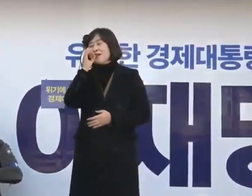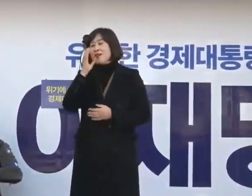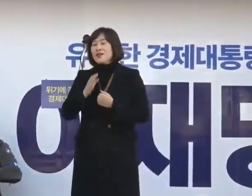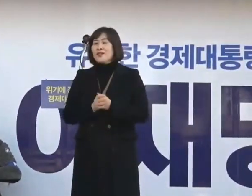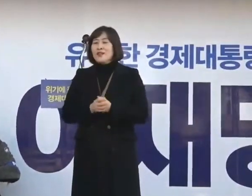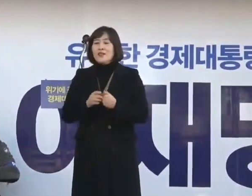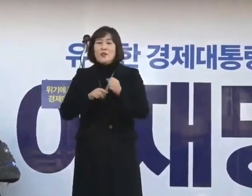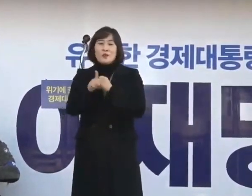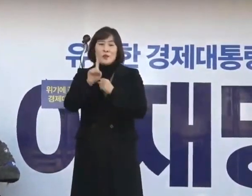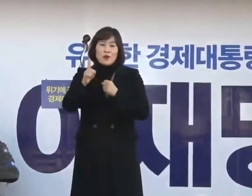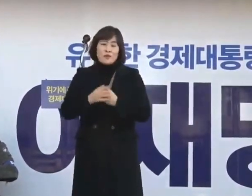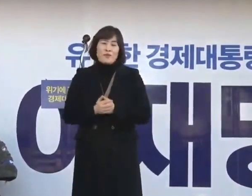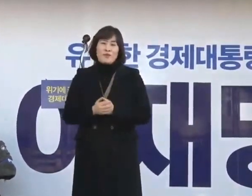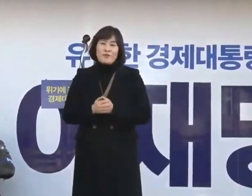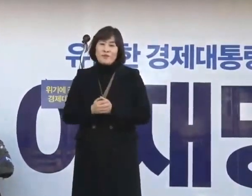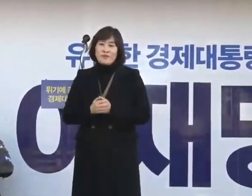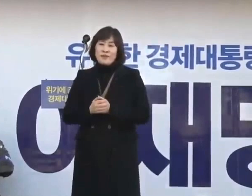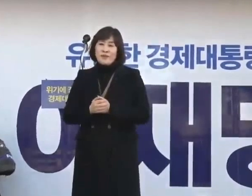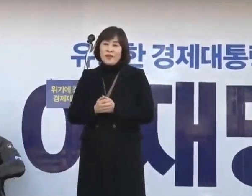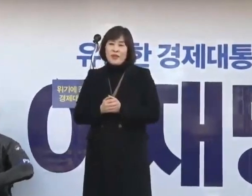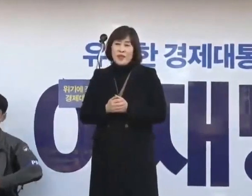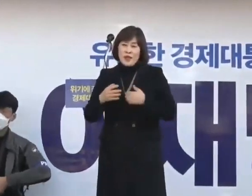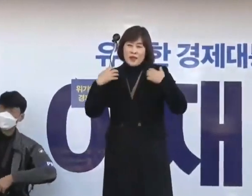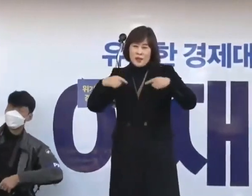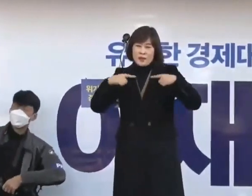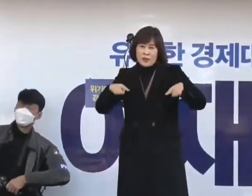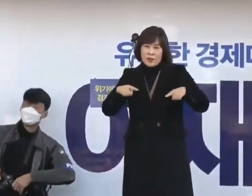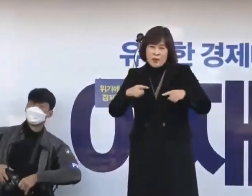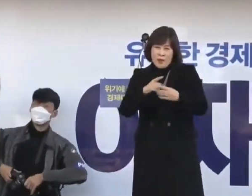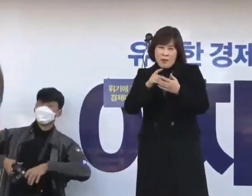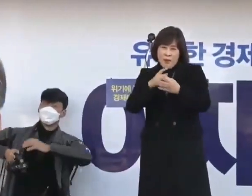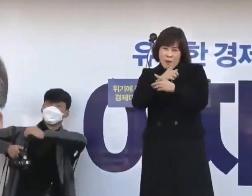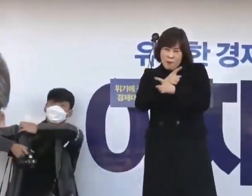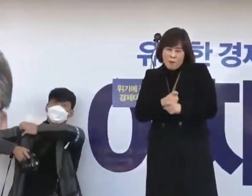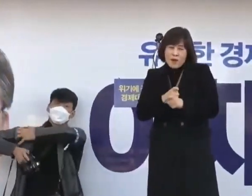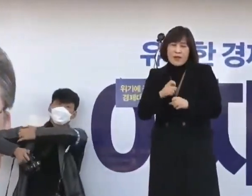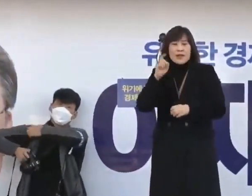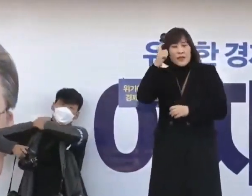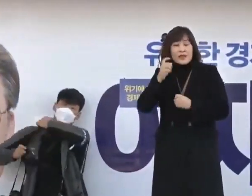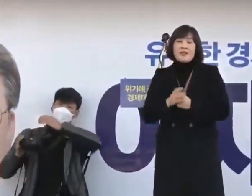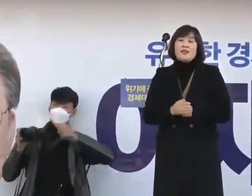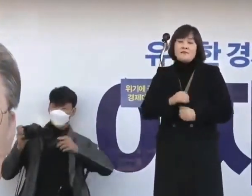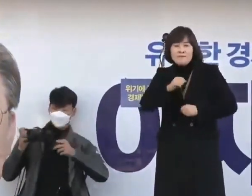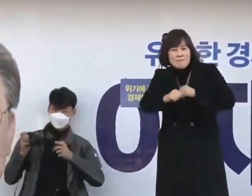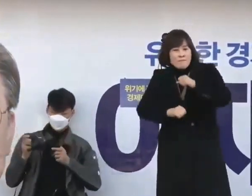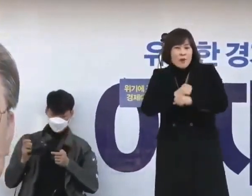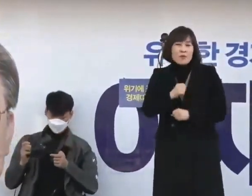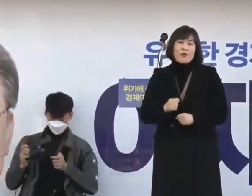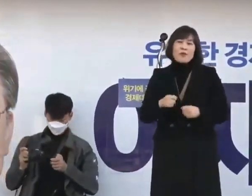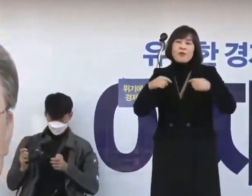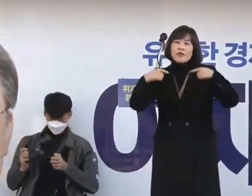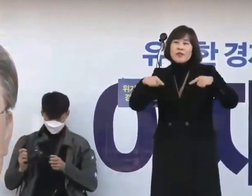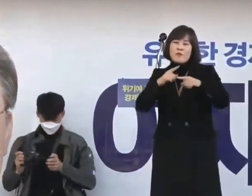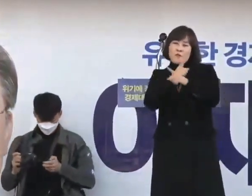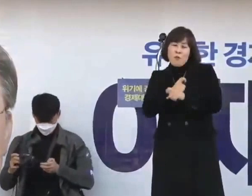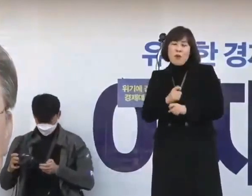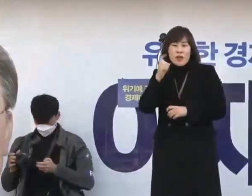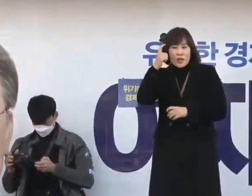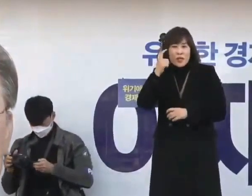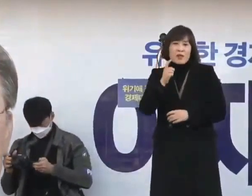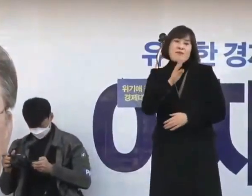왜 그러겠습니까? 정치 보복해야 되겠습니까? 마음대로 정치 보복할 수 있는 구조 만들라는 거